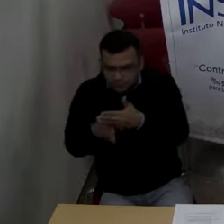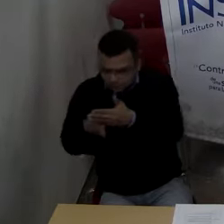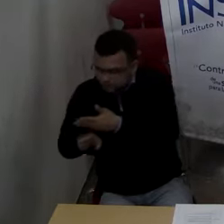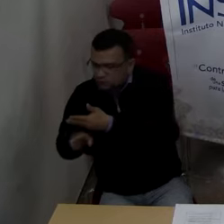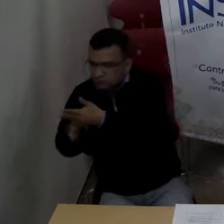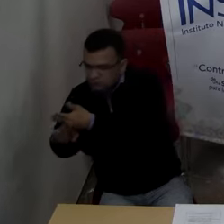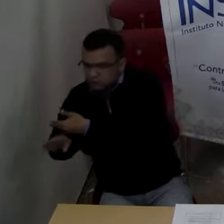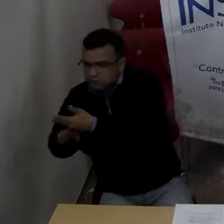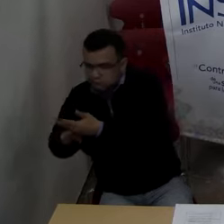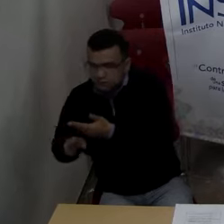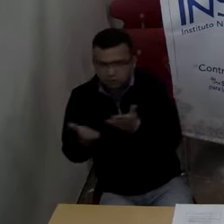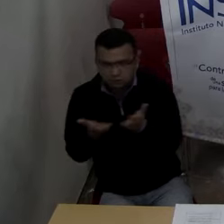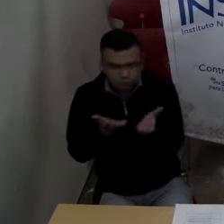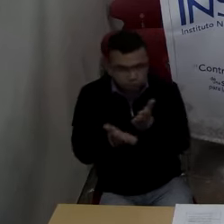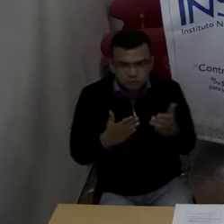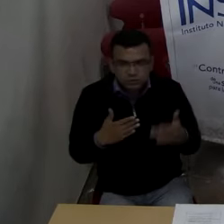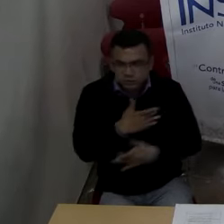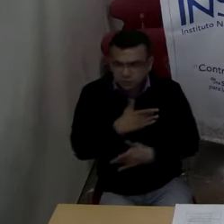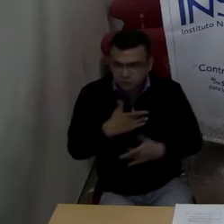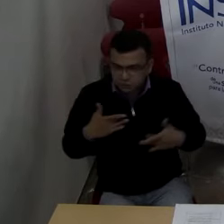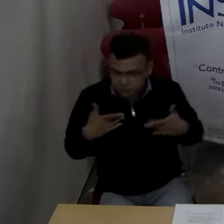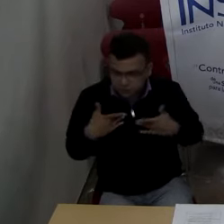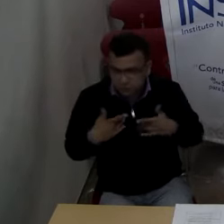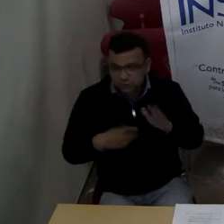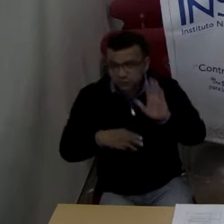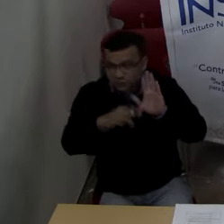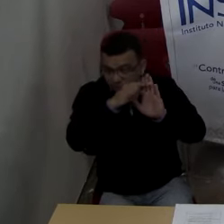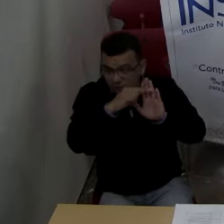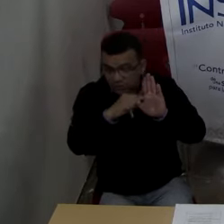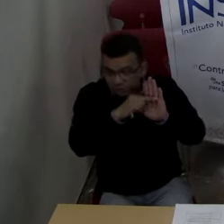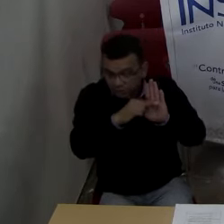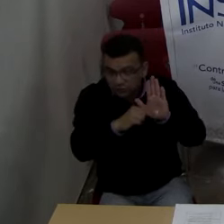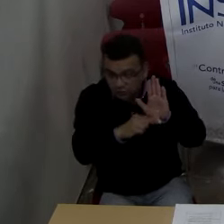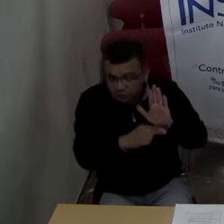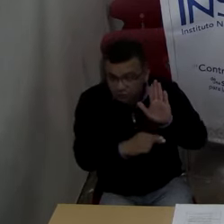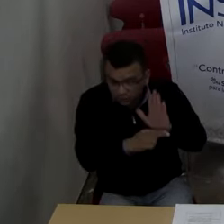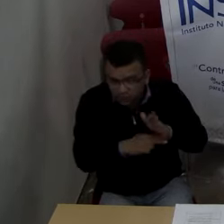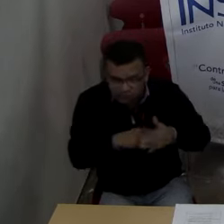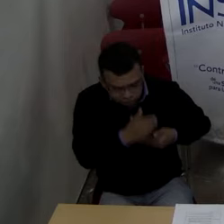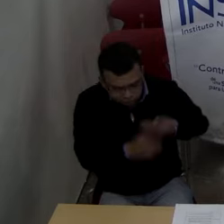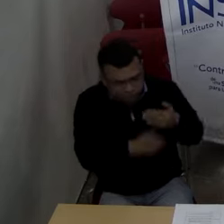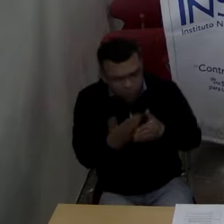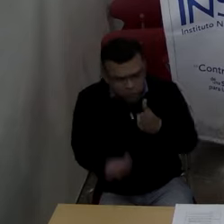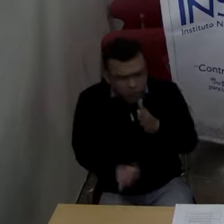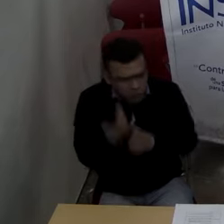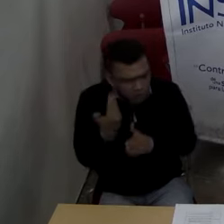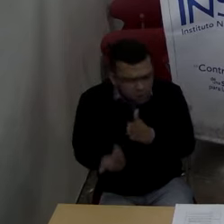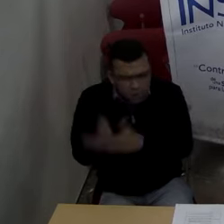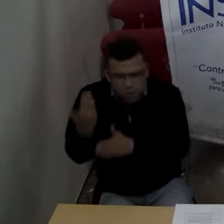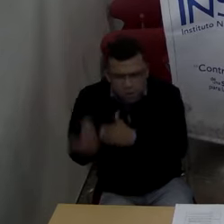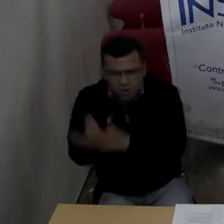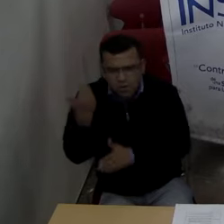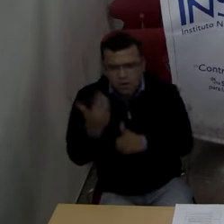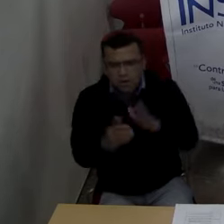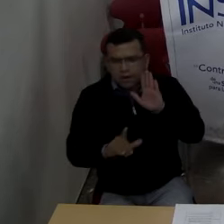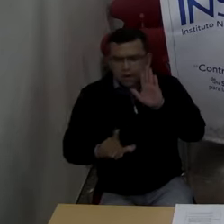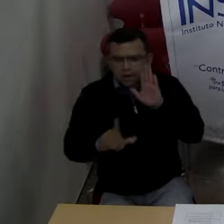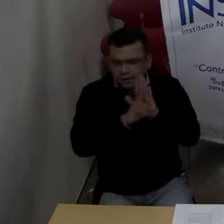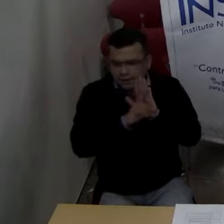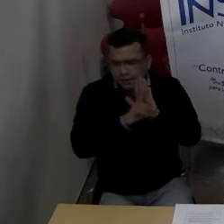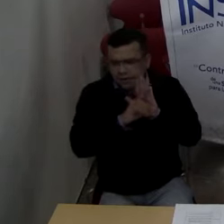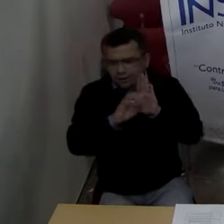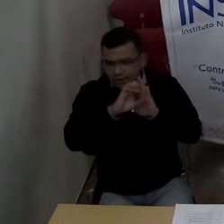reglamentación que se ha hecho y la generación de leyes estatutarias, especialmente la de